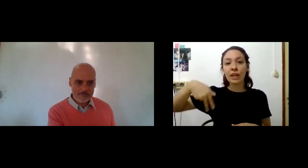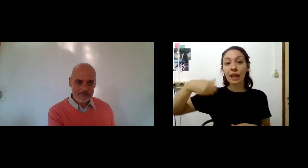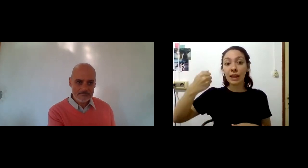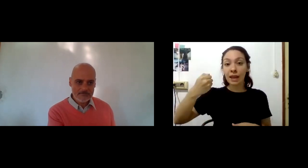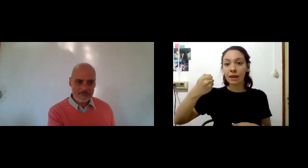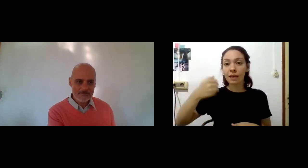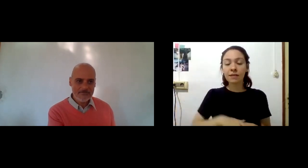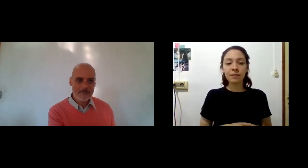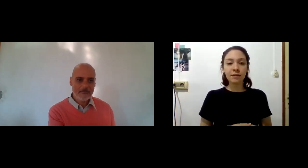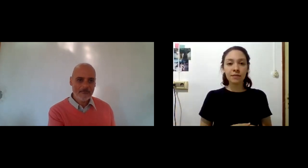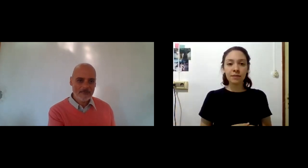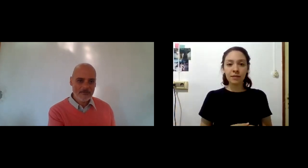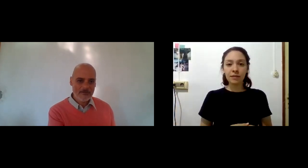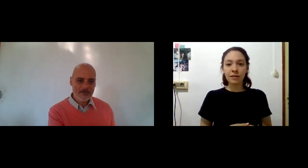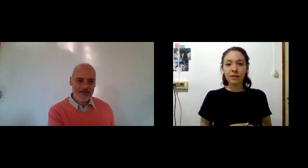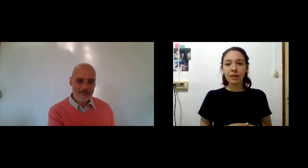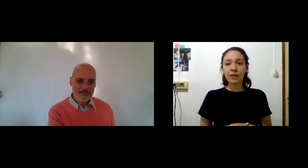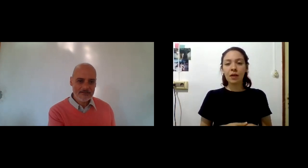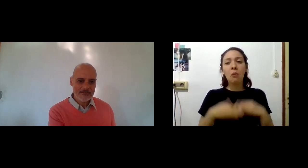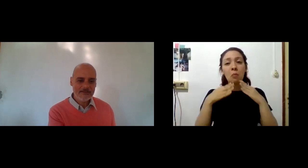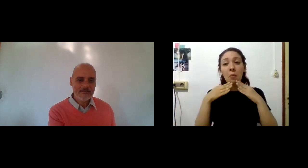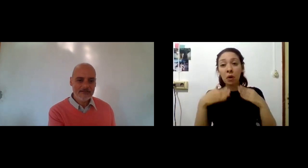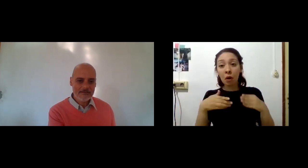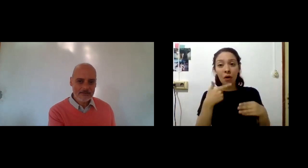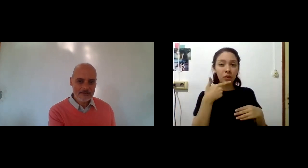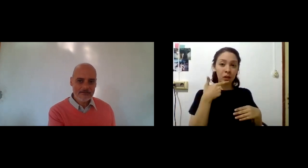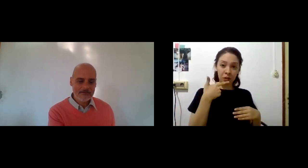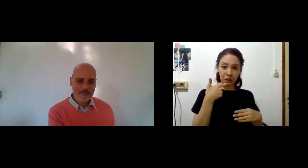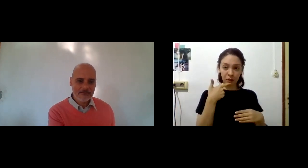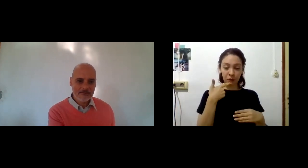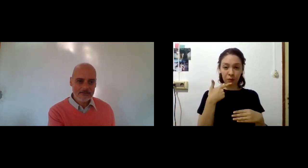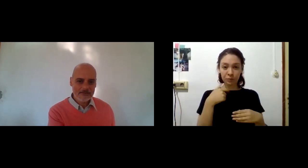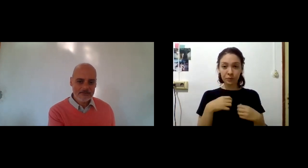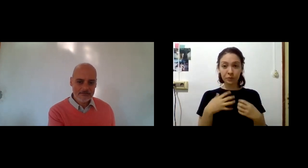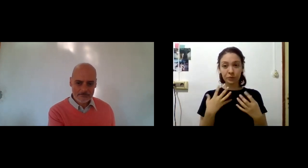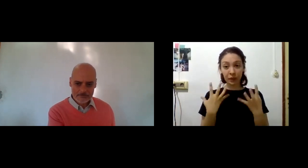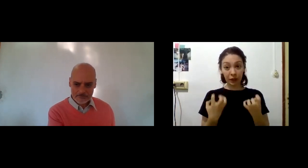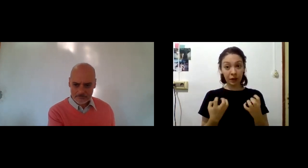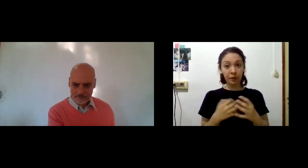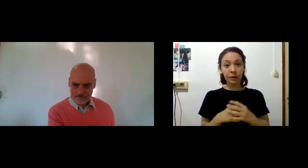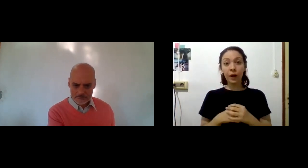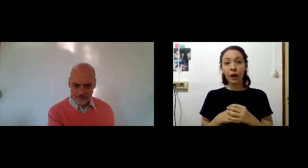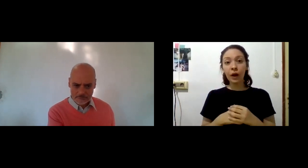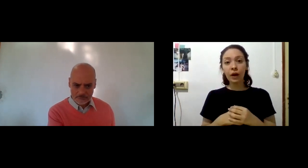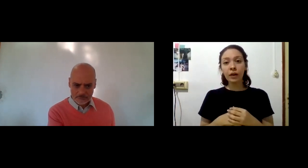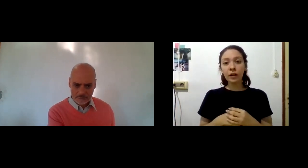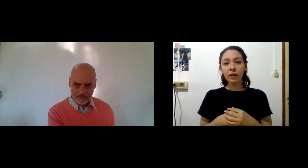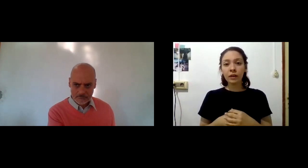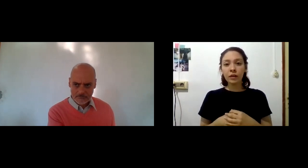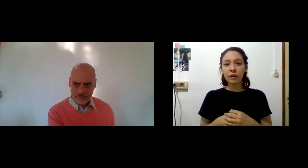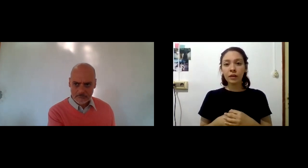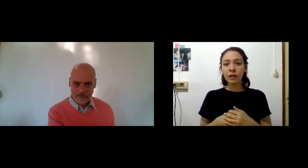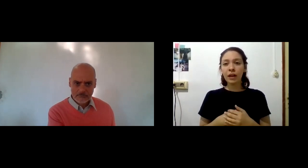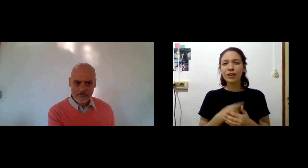Hola, Leonardo, una pregunta que quería hacer. Yo lo que dudo es el nivel que